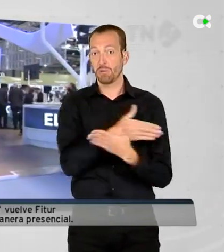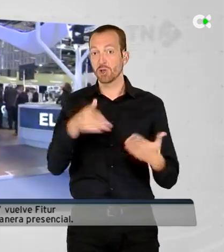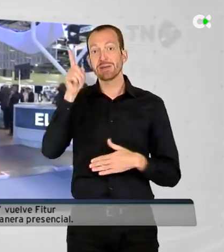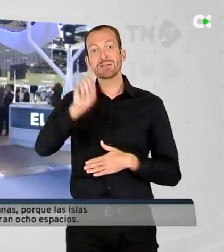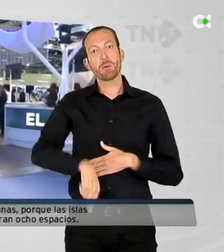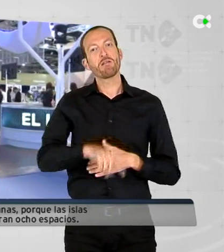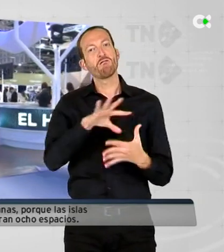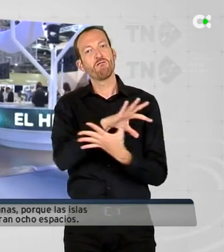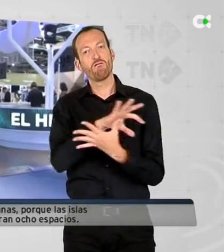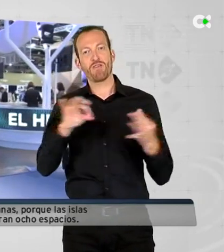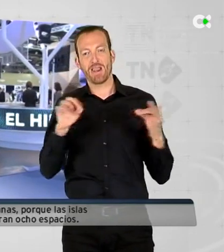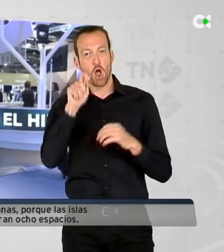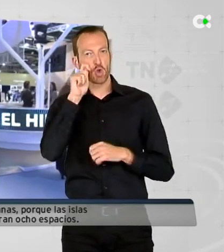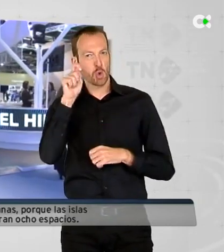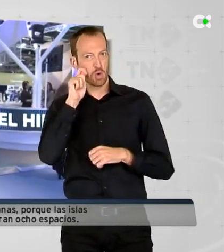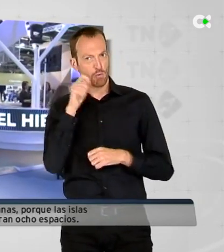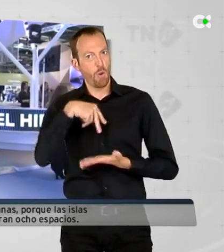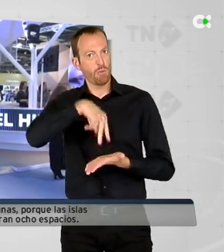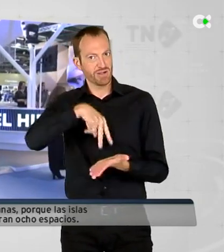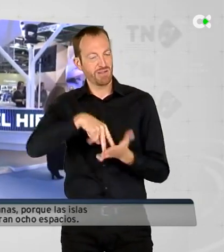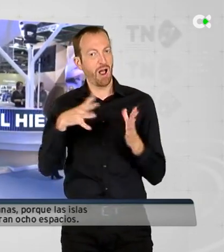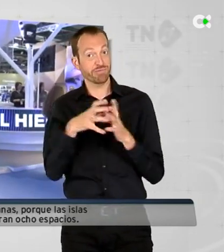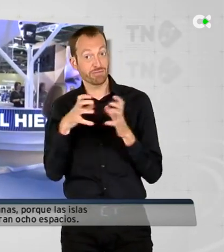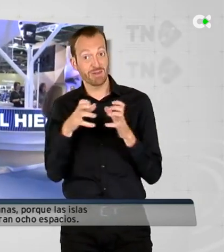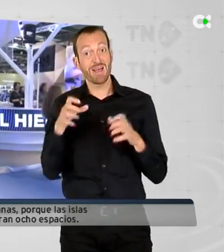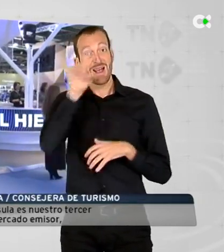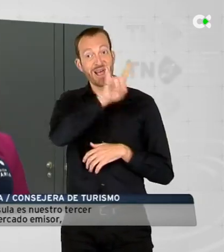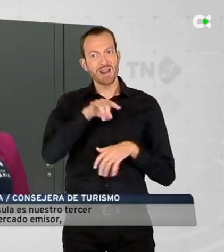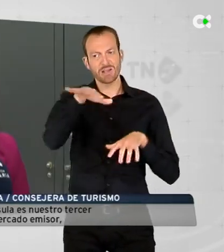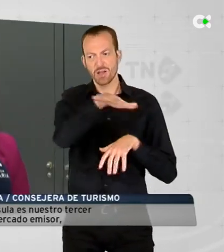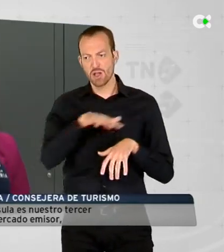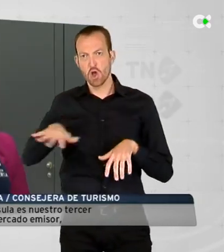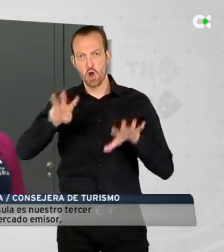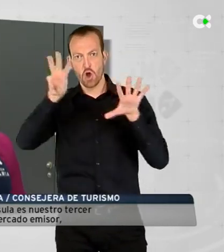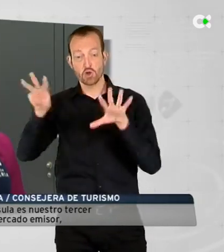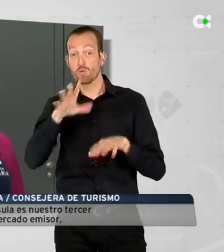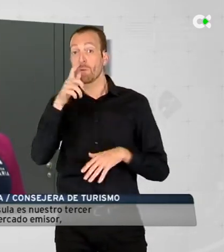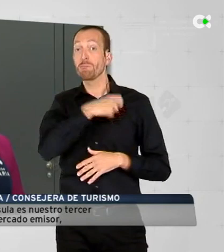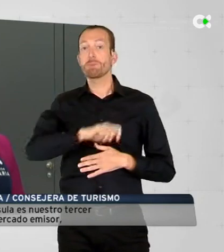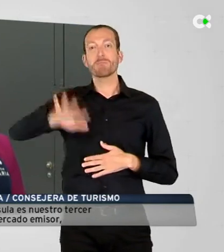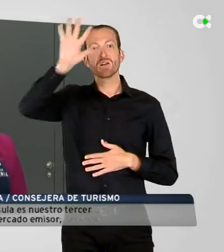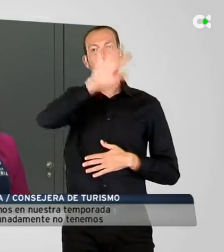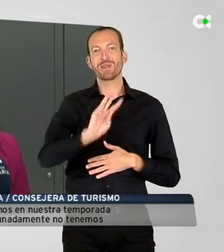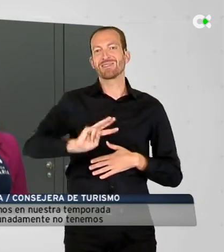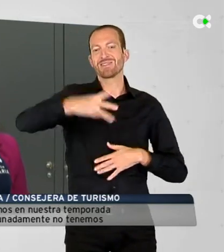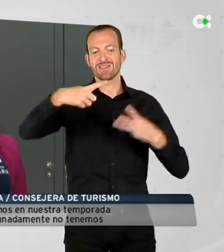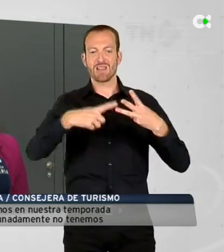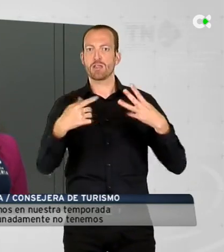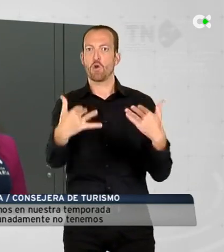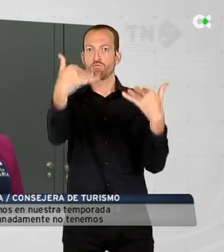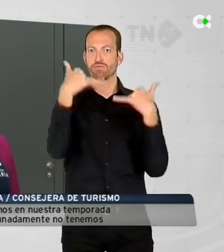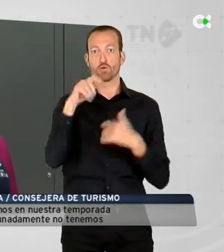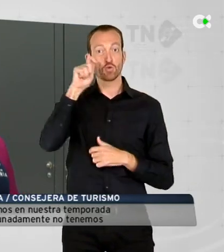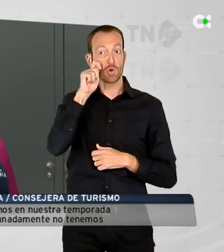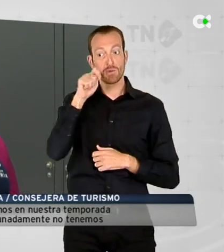manera presencial y con ganas porque las islas ocuparán ocho espacios la península es nuestro tercer mercado emisor que todavía